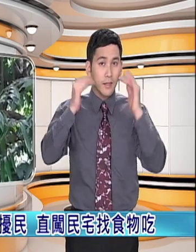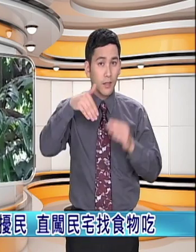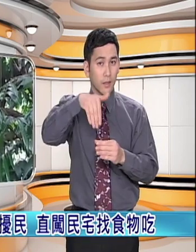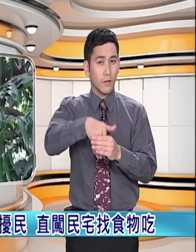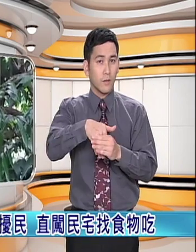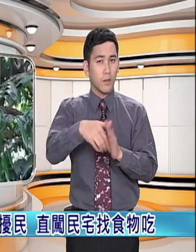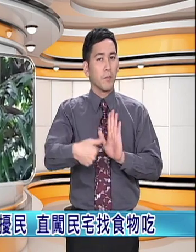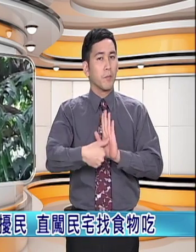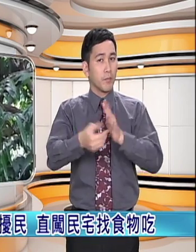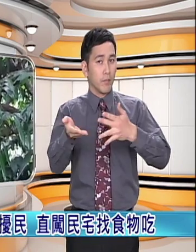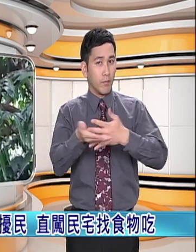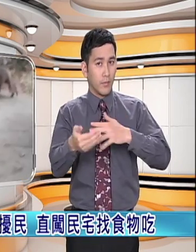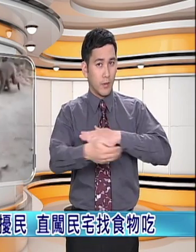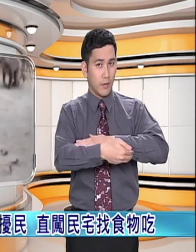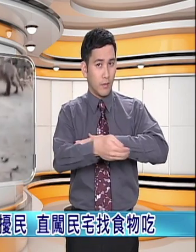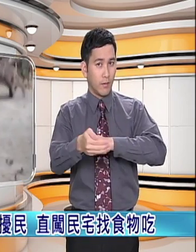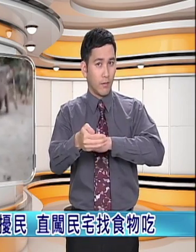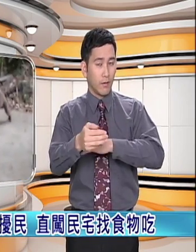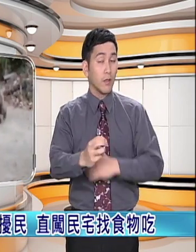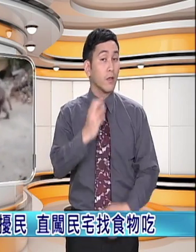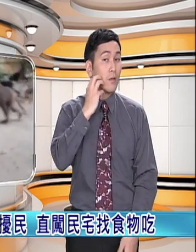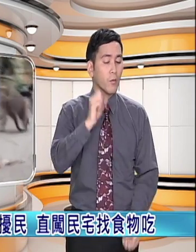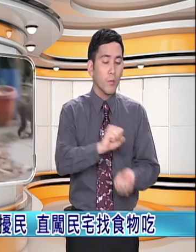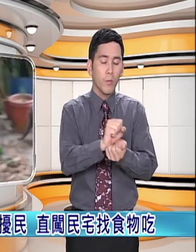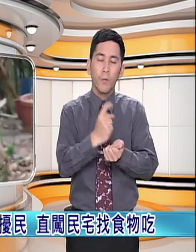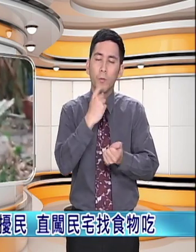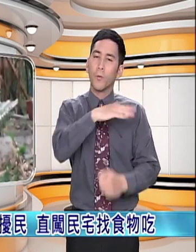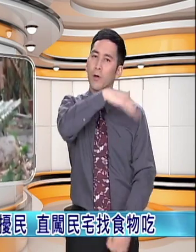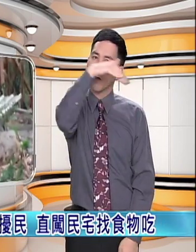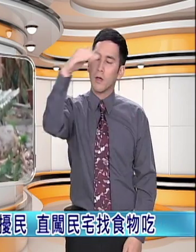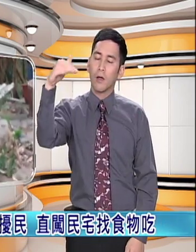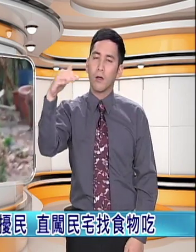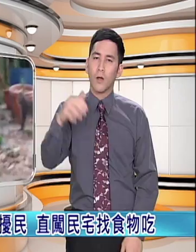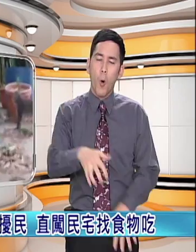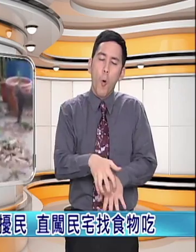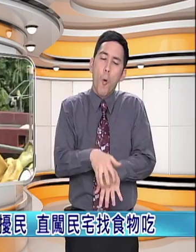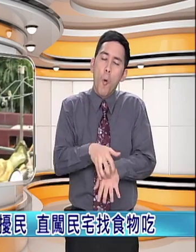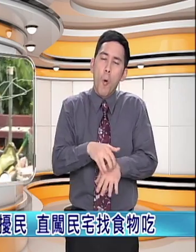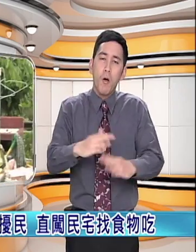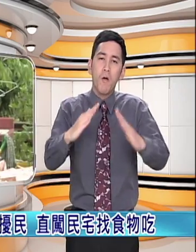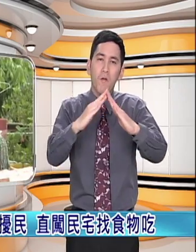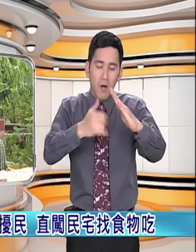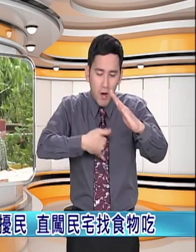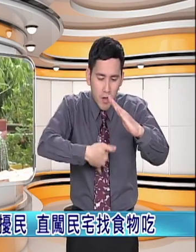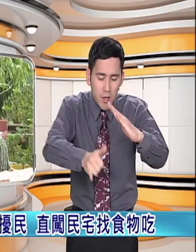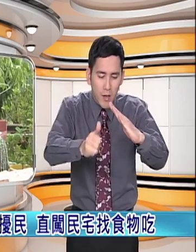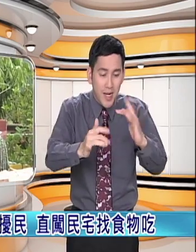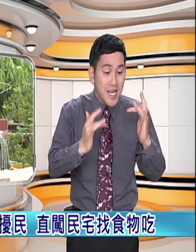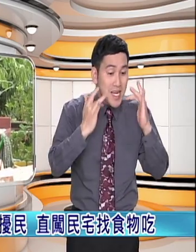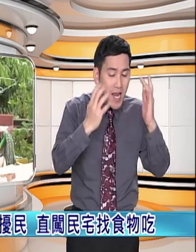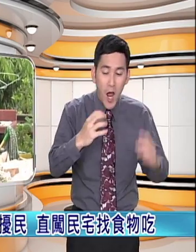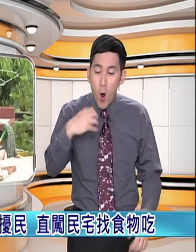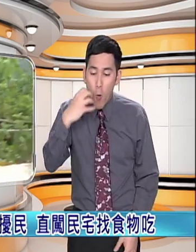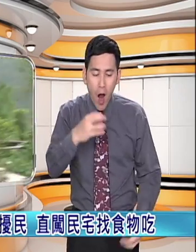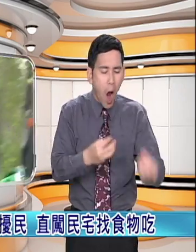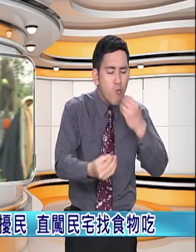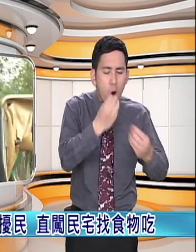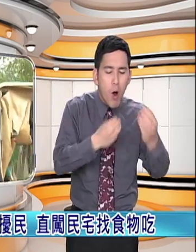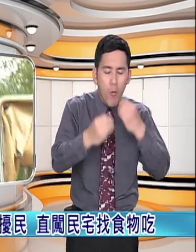南投民间乡松柏岭有不少的居民被台湾猕猴闯入了住家，窃取蔬果、喝水